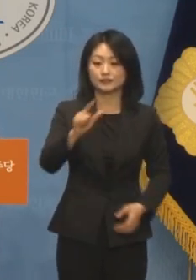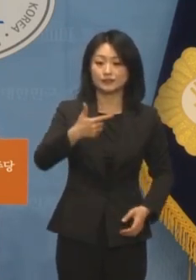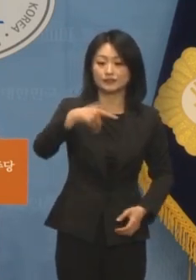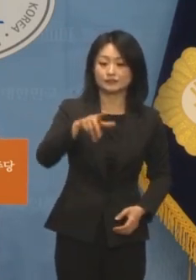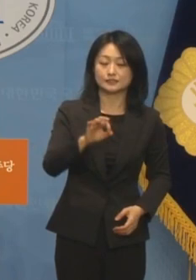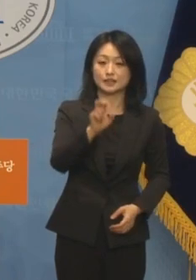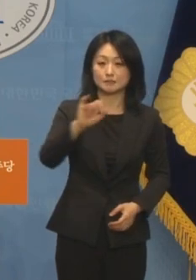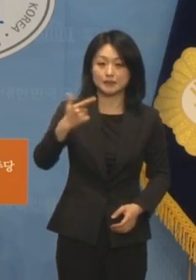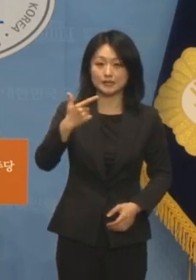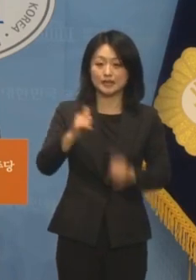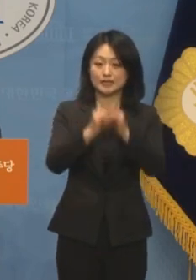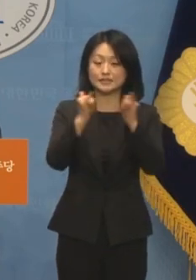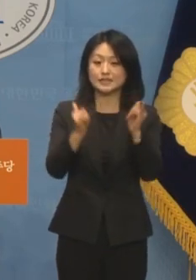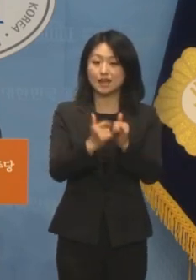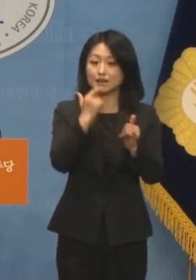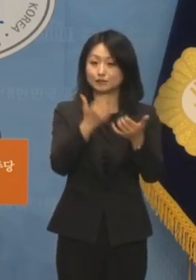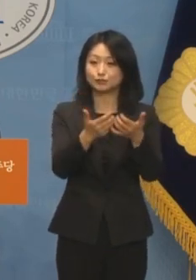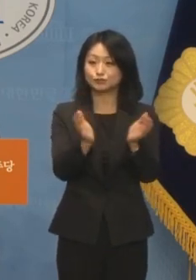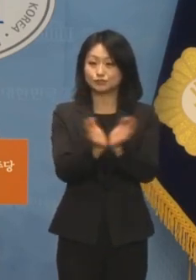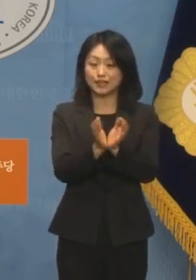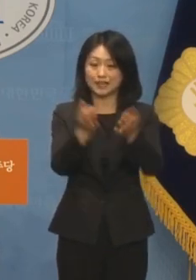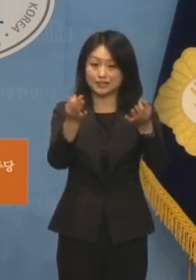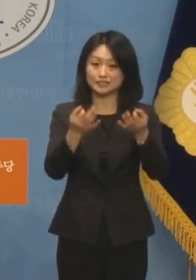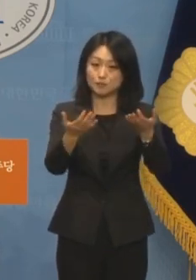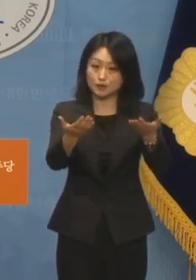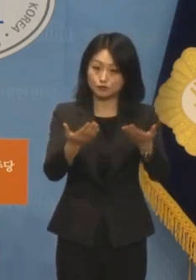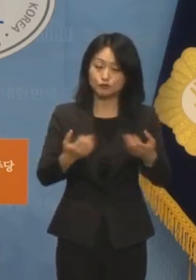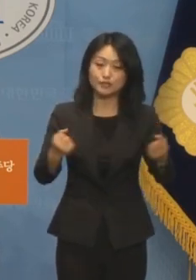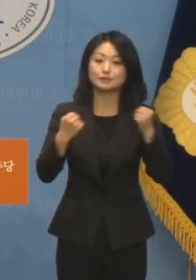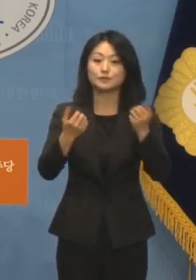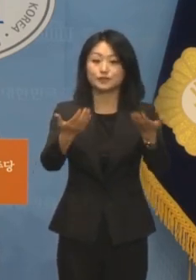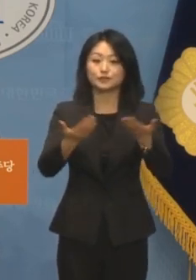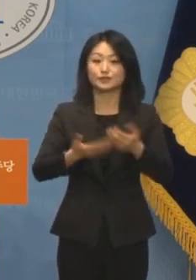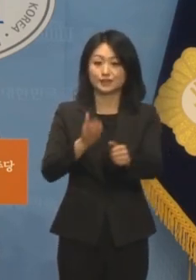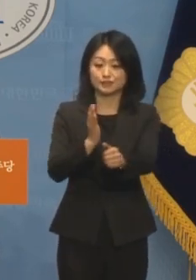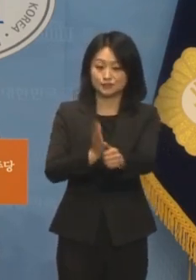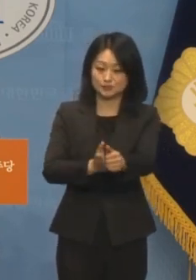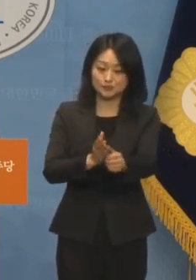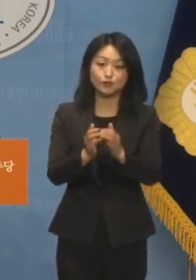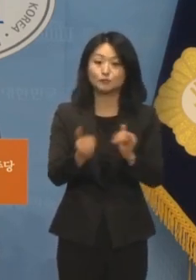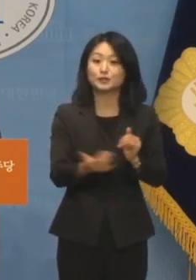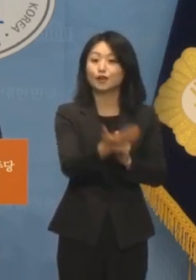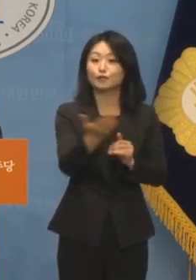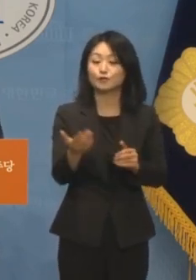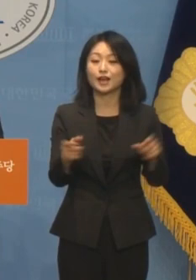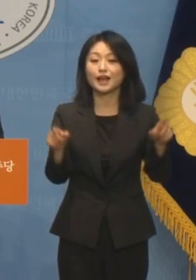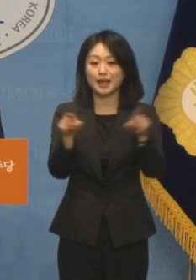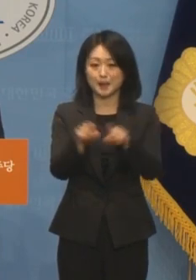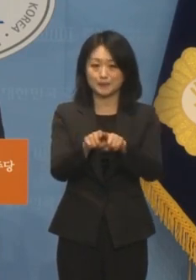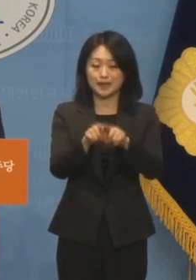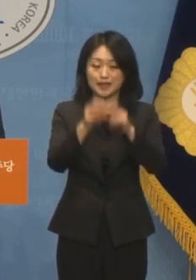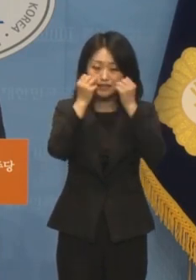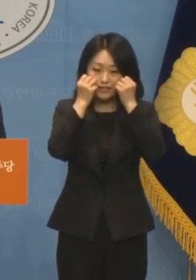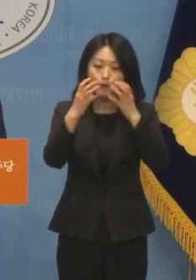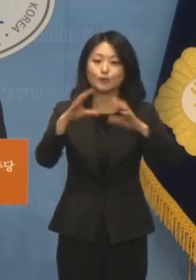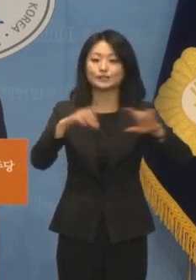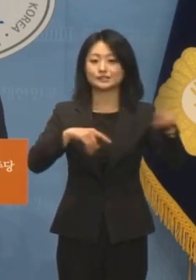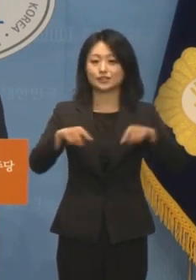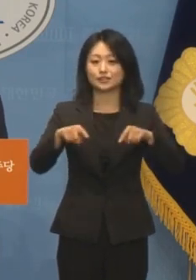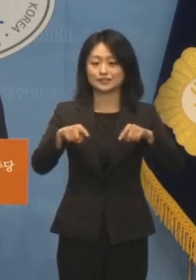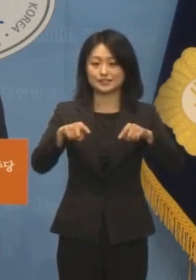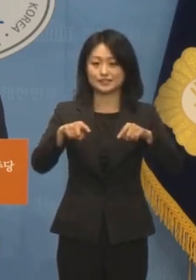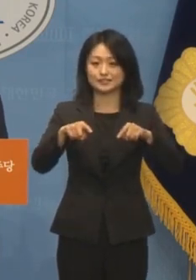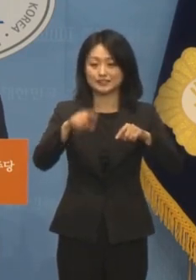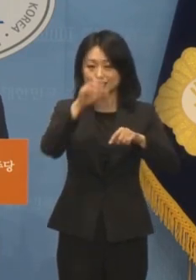한창민과 사회민주당을 지켜봐 주시고 응원해 주십시오. 국민들과 함께 새로운 정치의 시대를